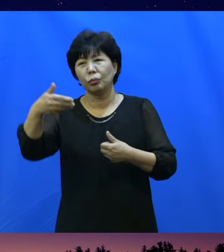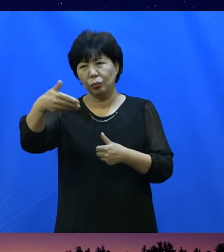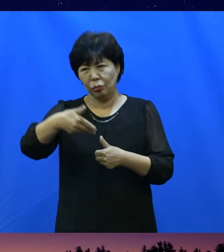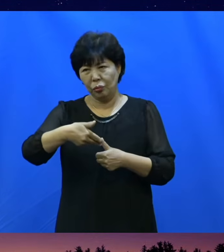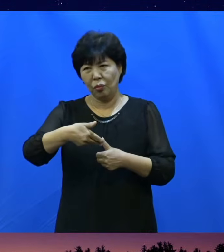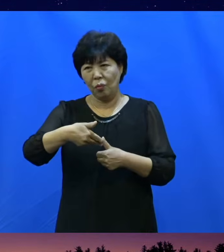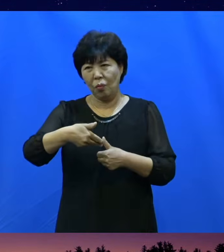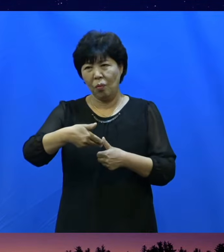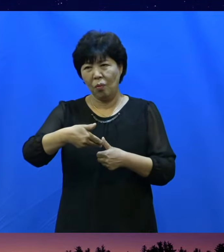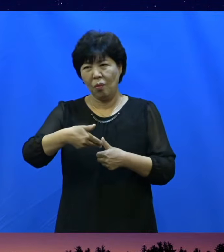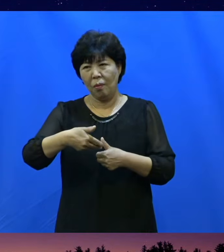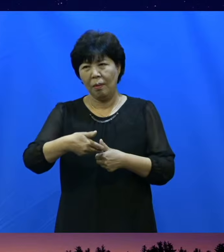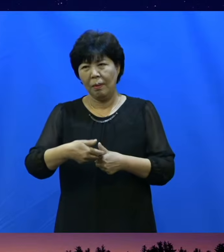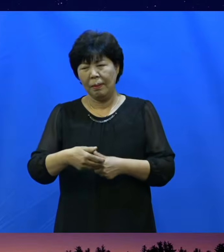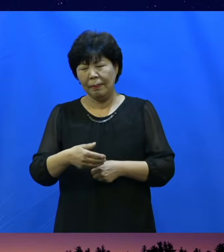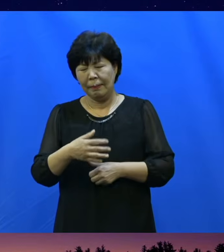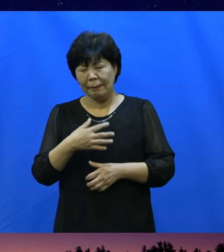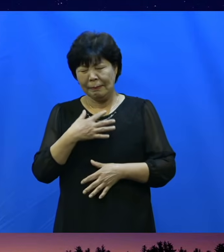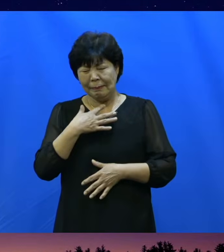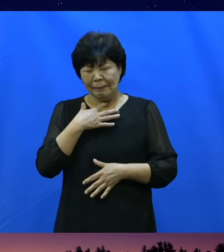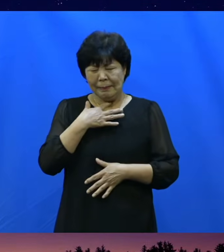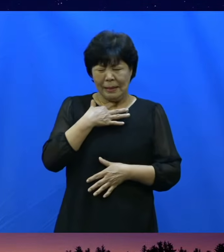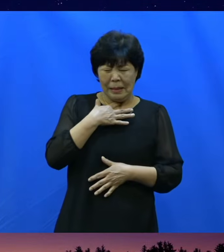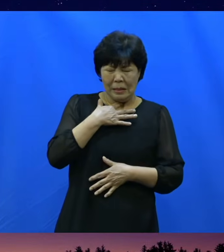하고 잔인하게 물고 늘어집니다.